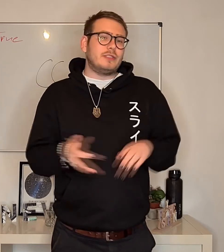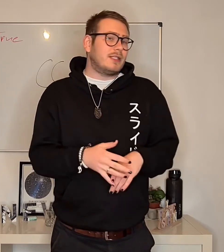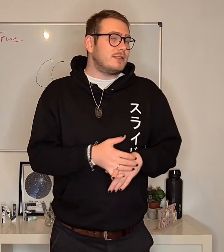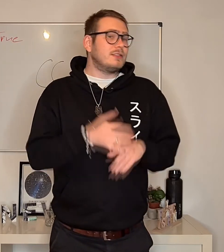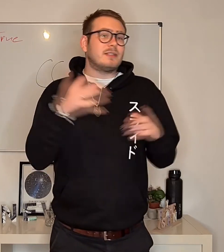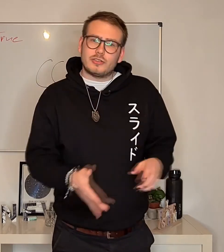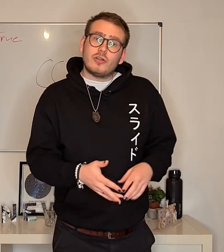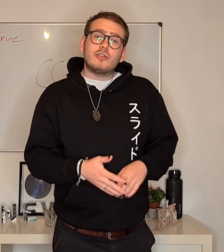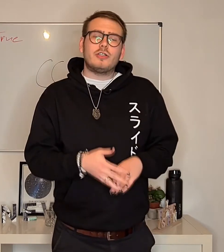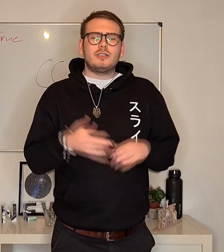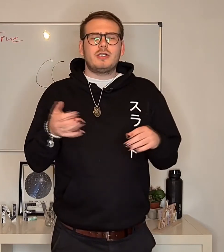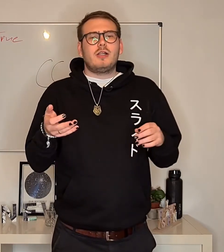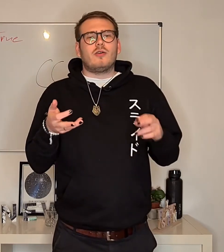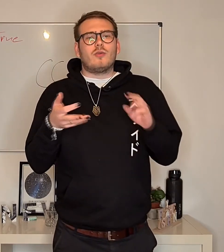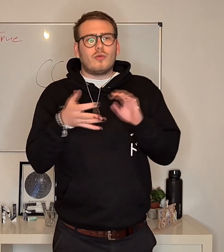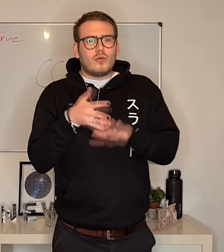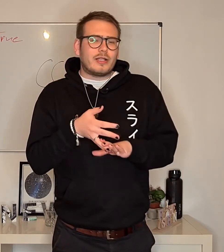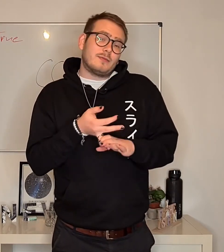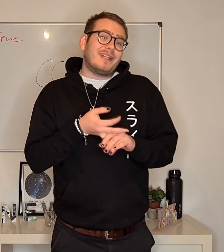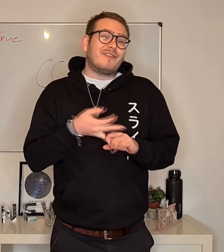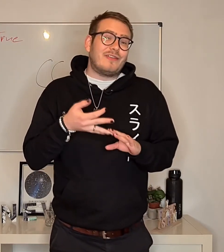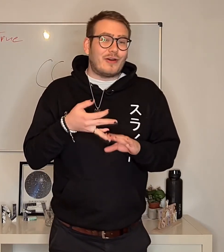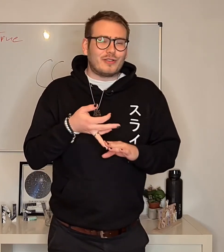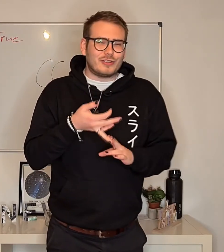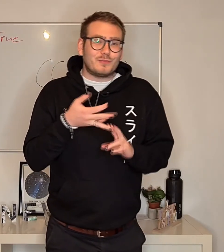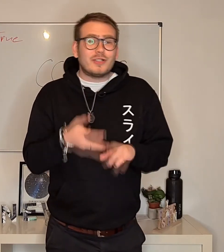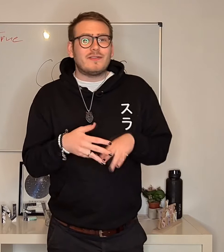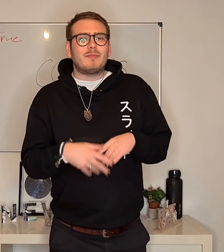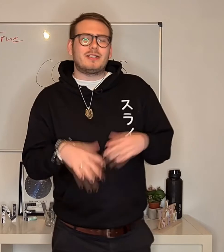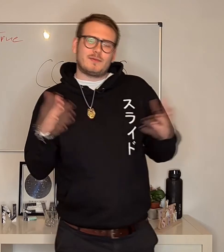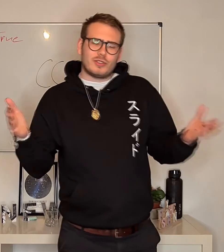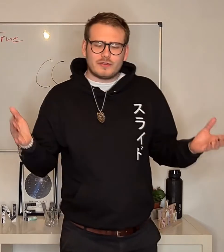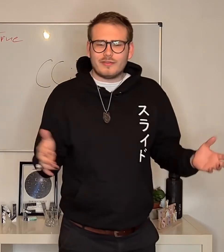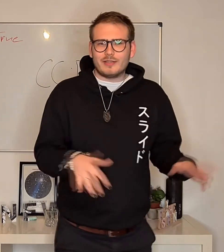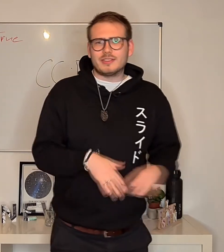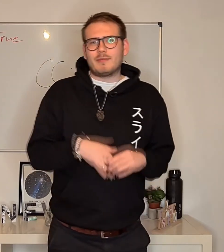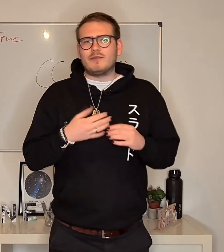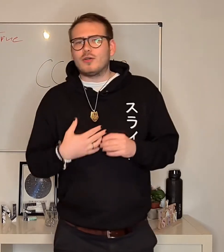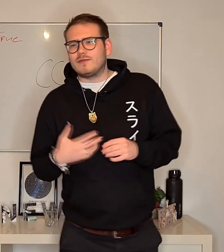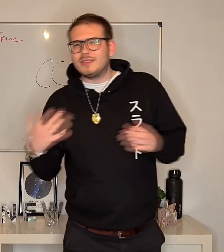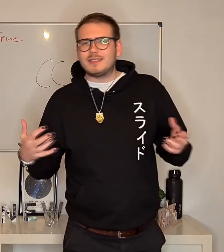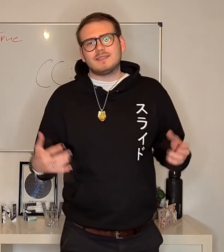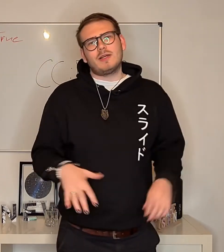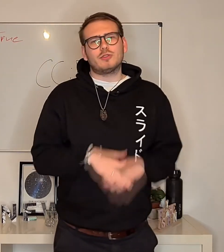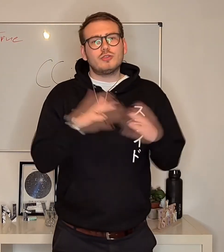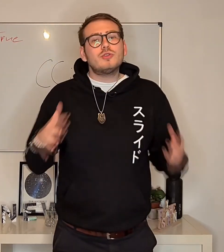dann zusammen zocken könnt. Oder zum anderen werden wir auch ein Sportevent machen. Das bedeutet, wir werden uns einmal die Woche irgendwie hinsetzen. Wir haben uns Übungen